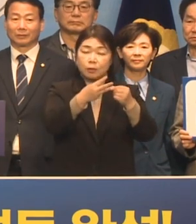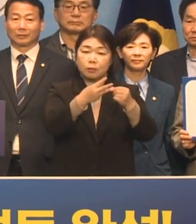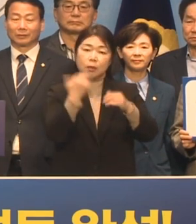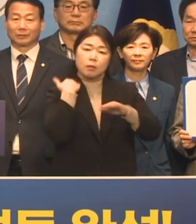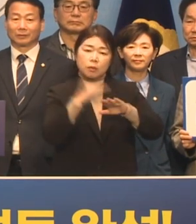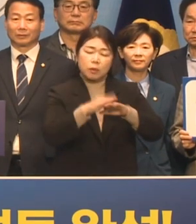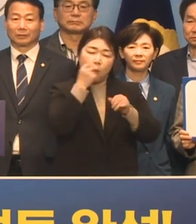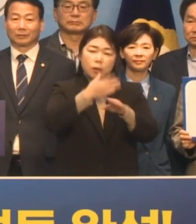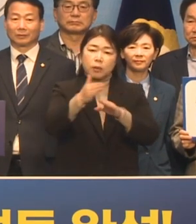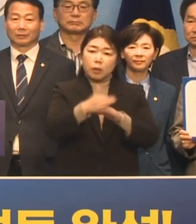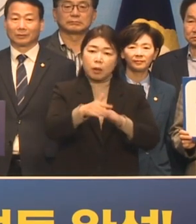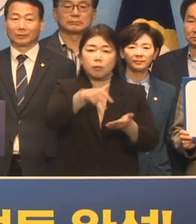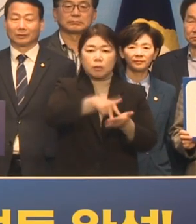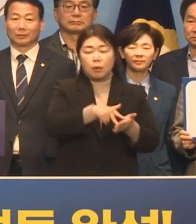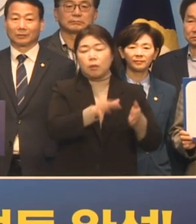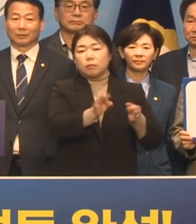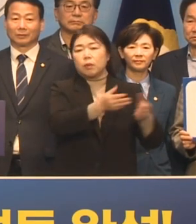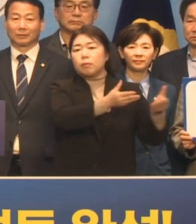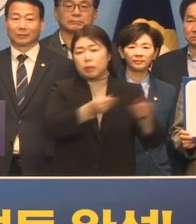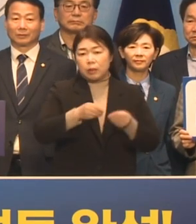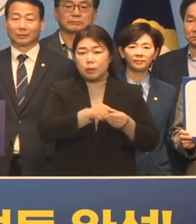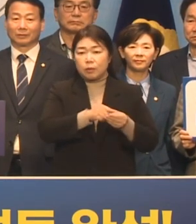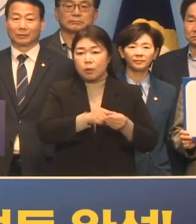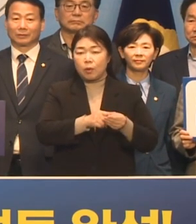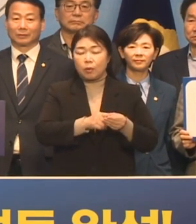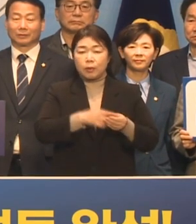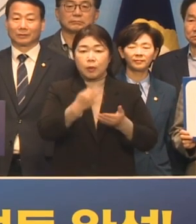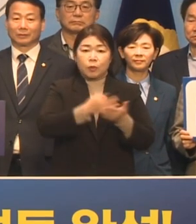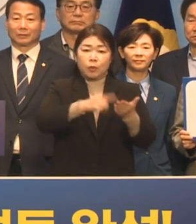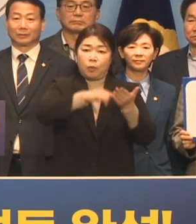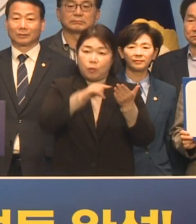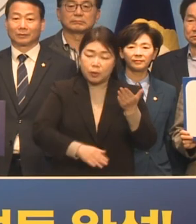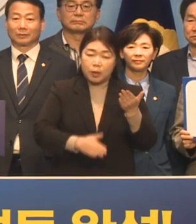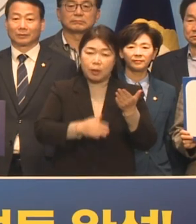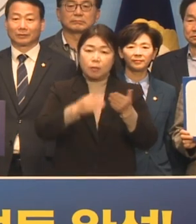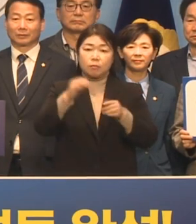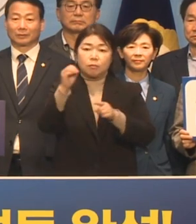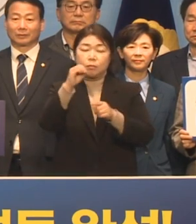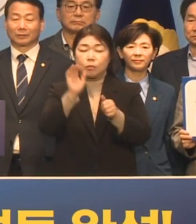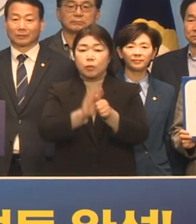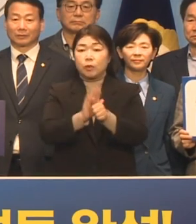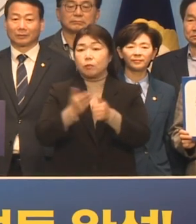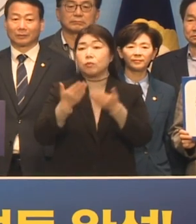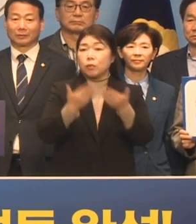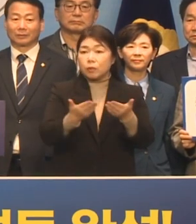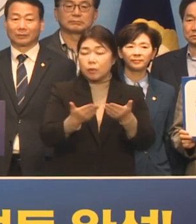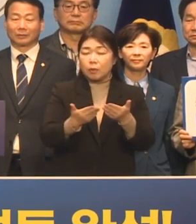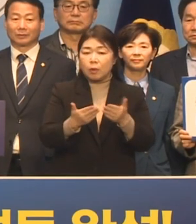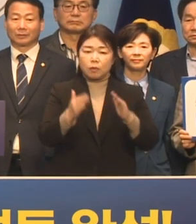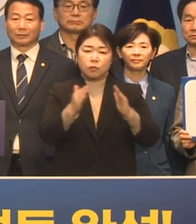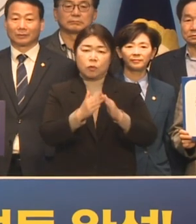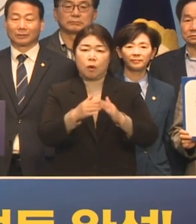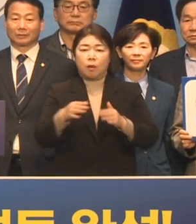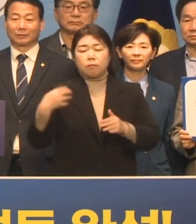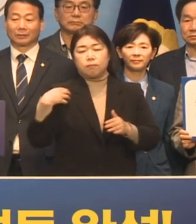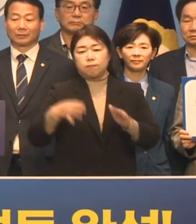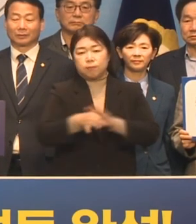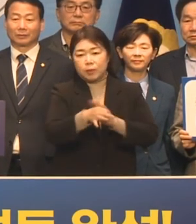전월세 주택담보대출에 대한 소득공제율을 높여 주거비용 부담도 확